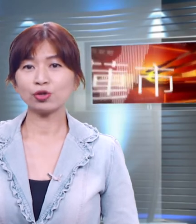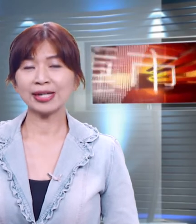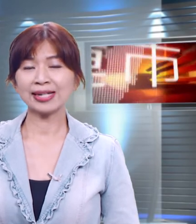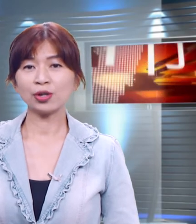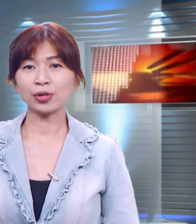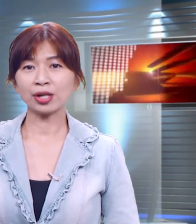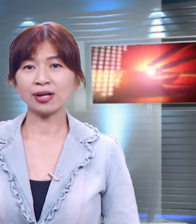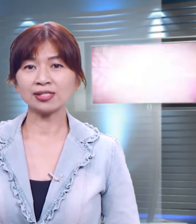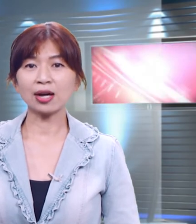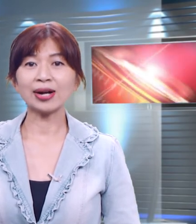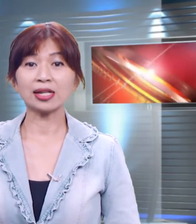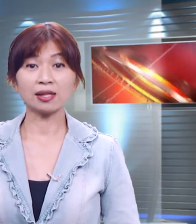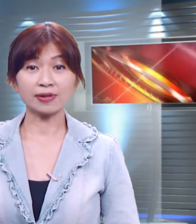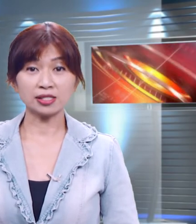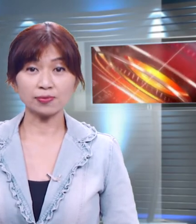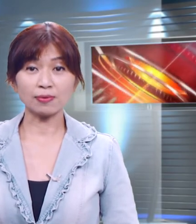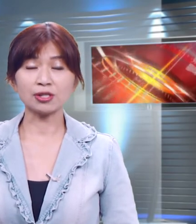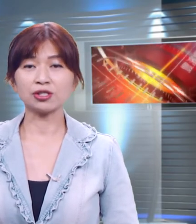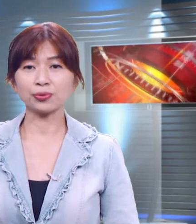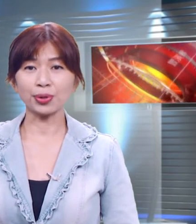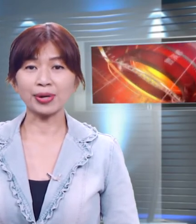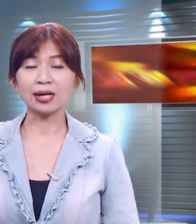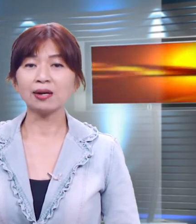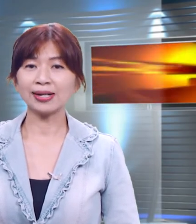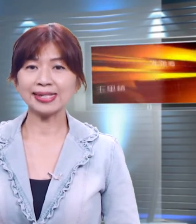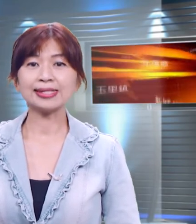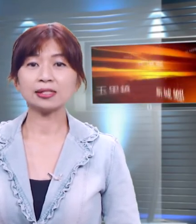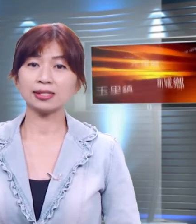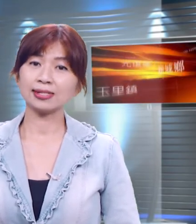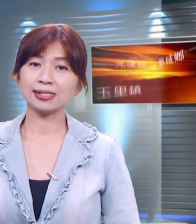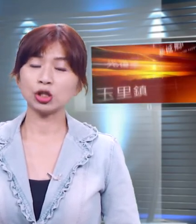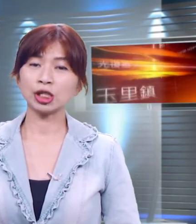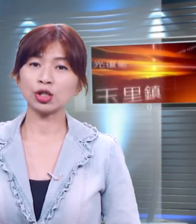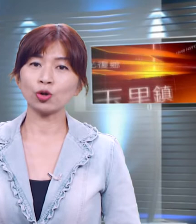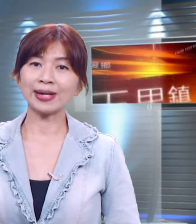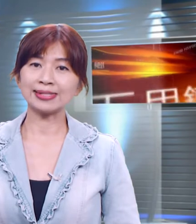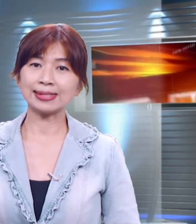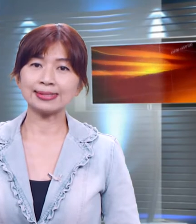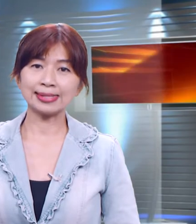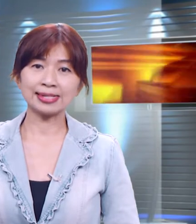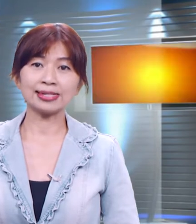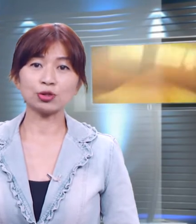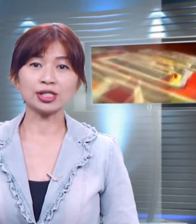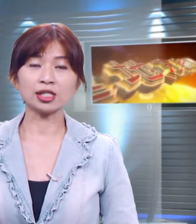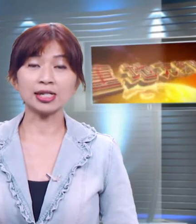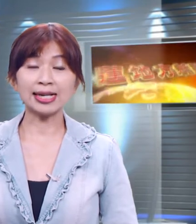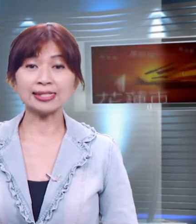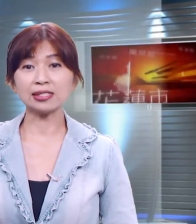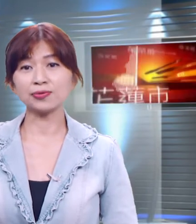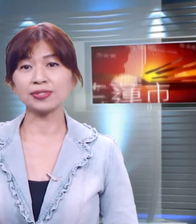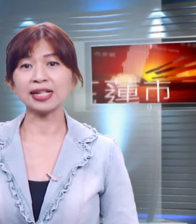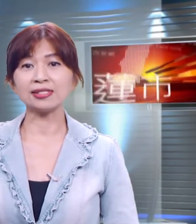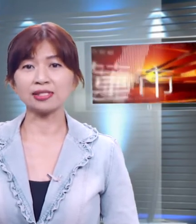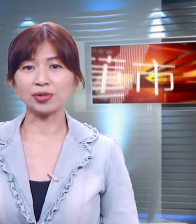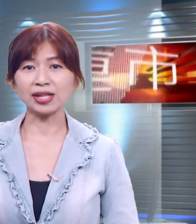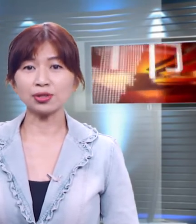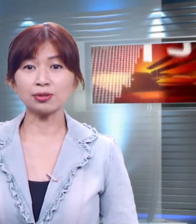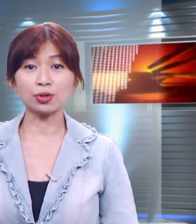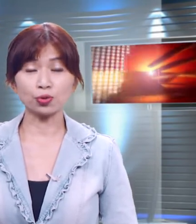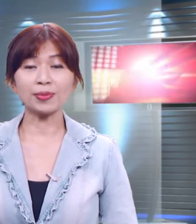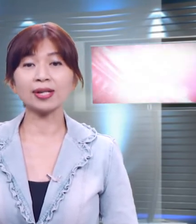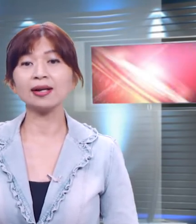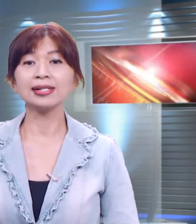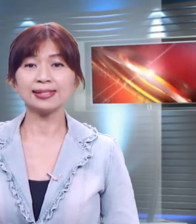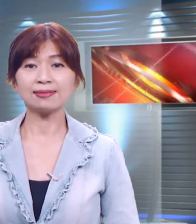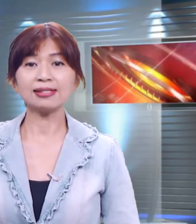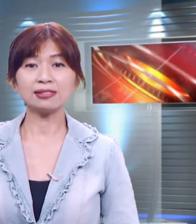你好，欢迎收看6月6号大花莲地方新闻，我是卢宇慧。花莲县今天新增了931例的确诊个案，县政府在记者会当中也